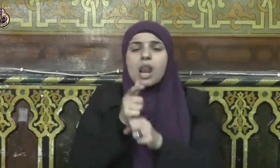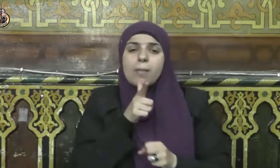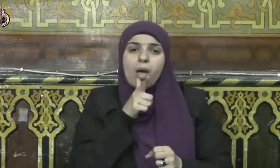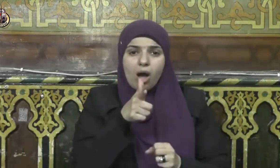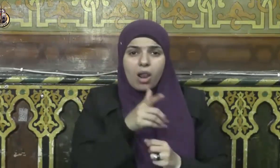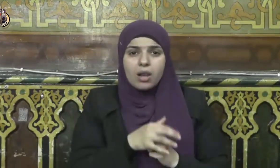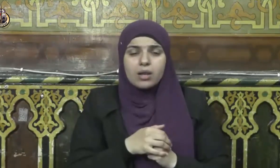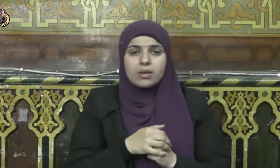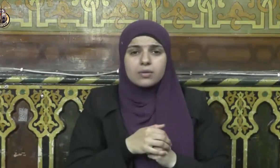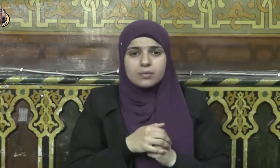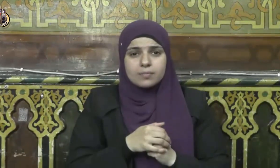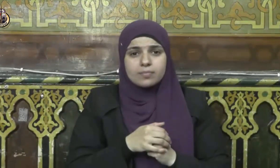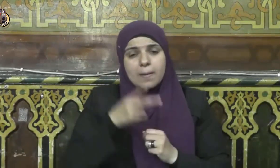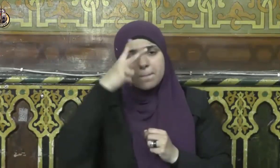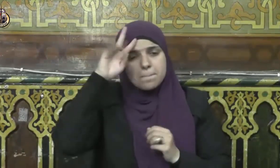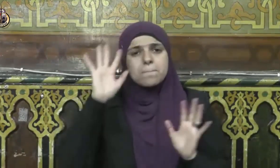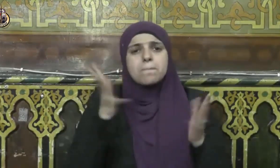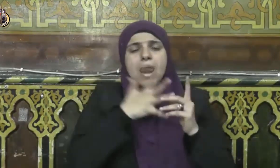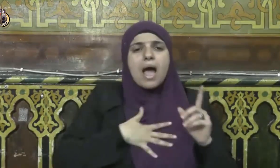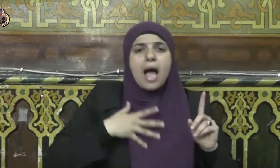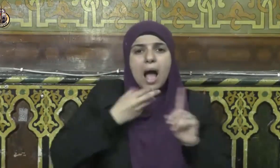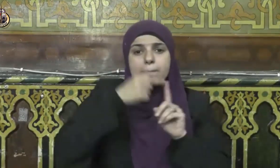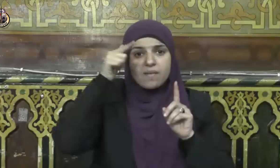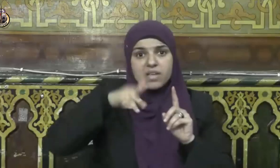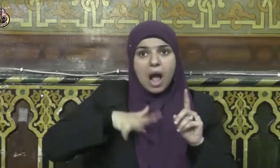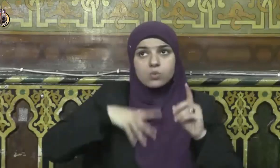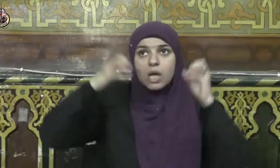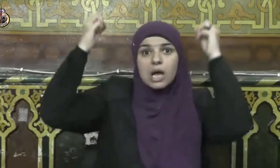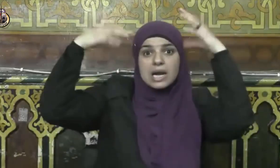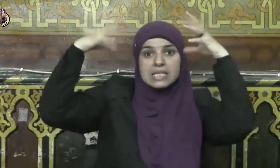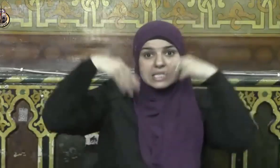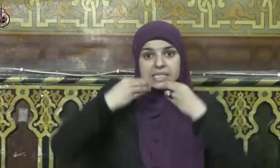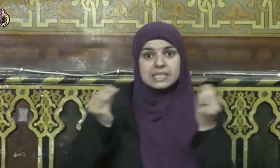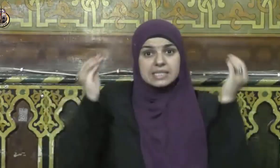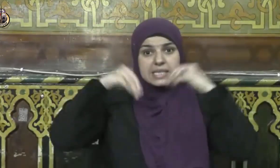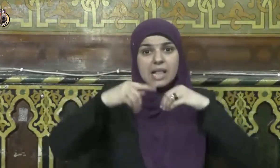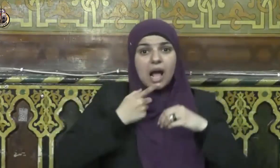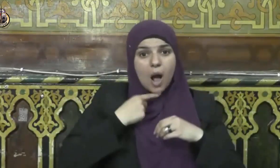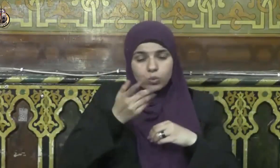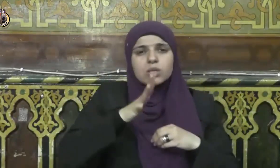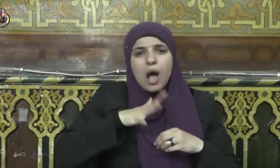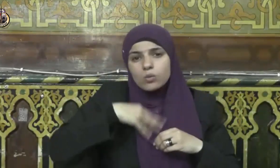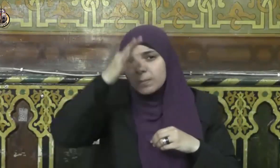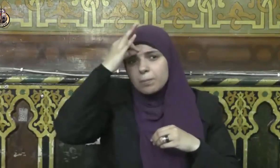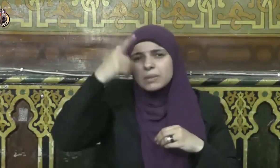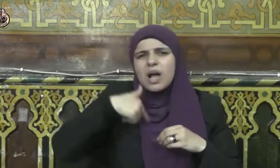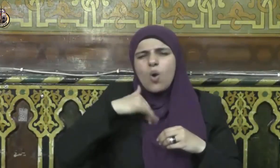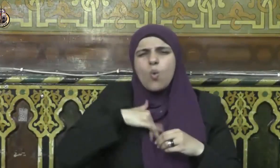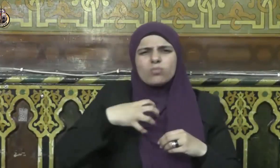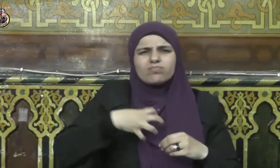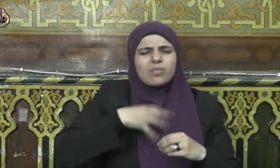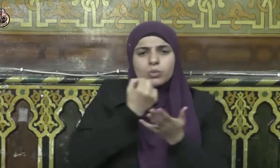الله عليه وسلم: من أحب أن يبسط له في رزقه وينسأ له في